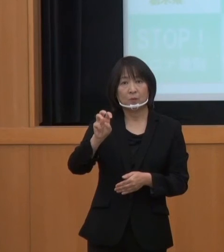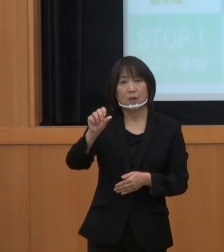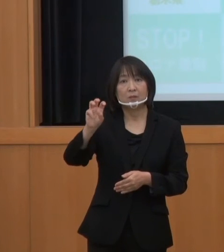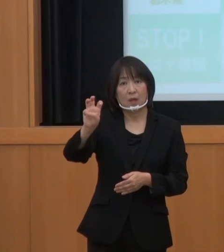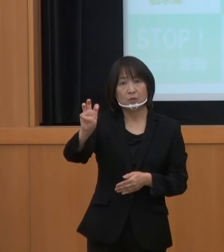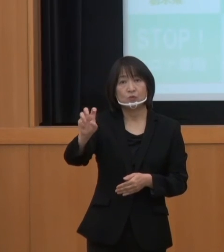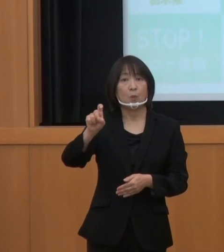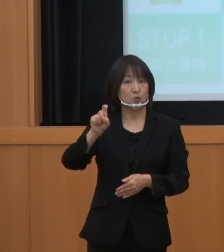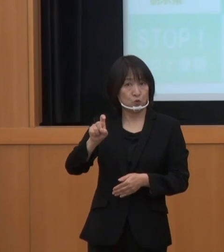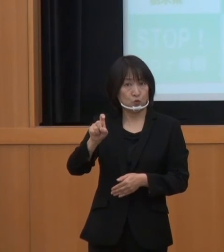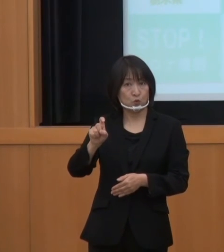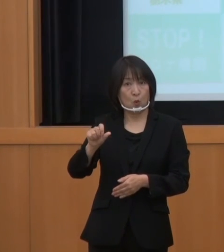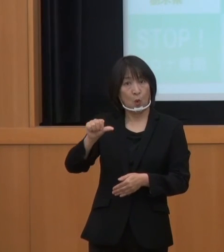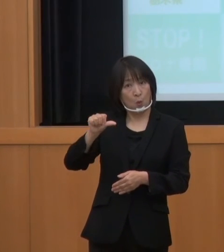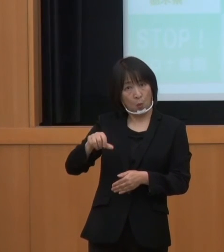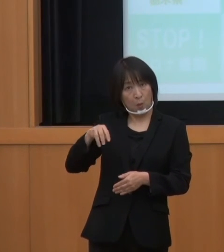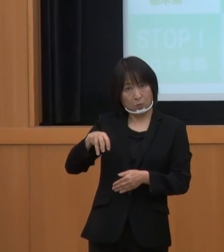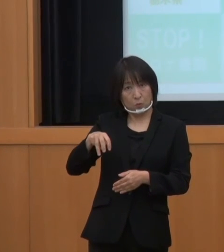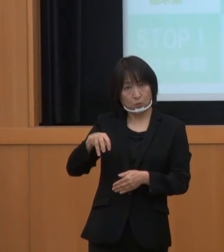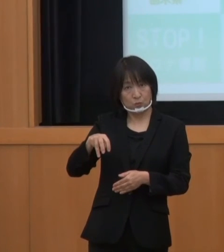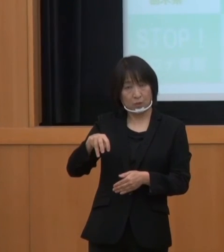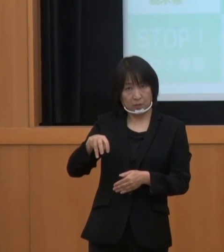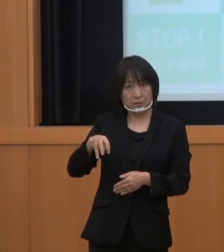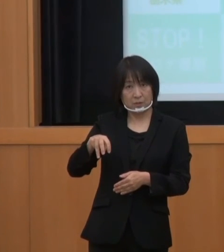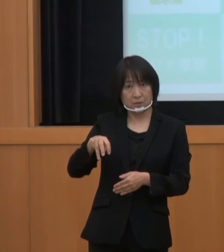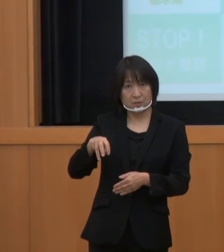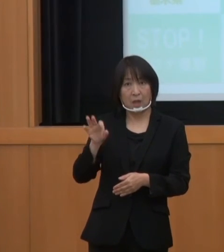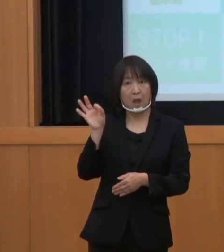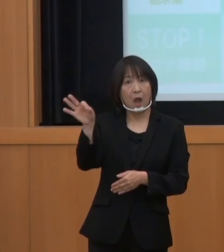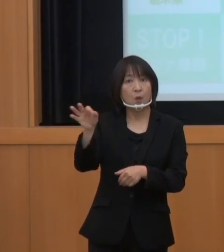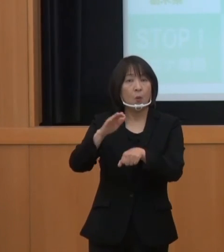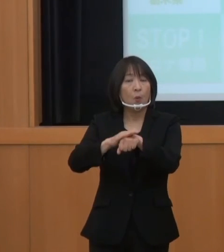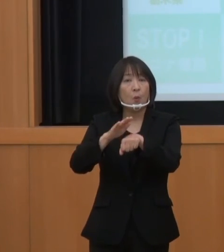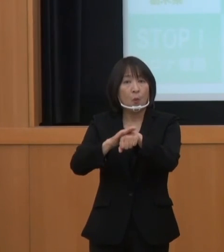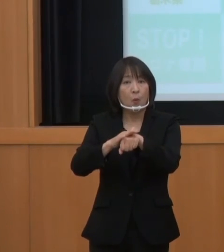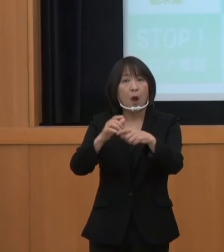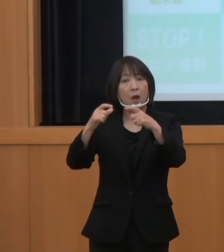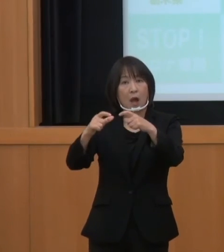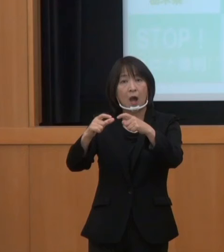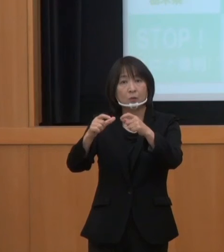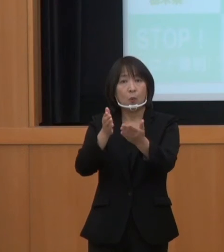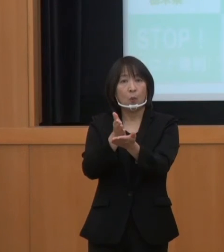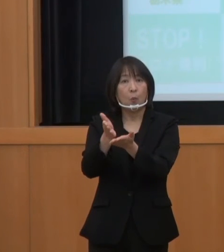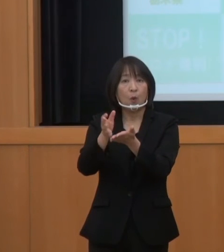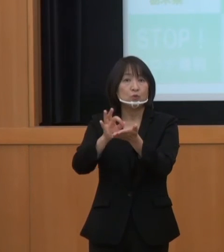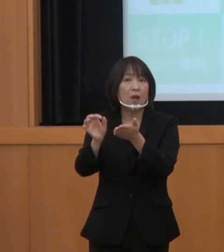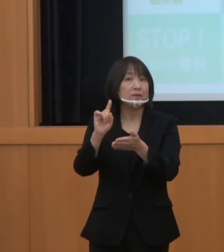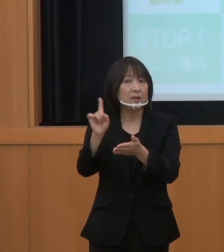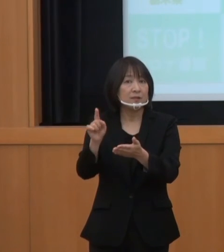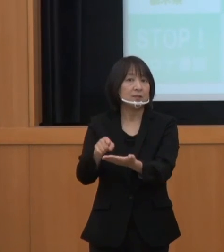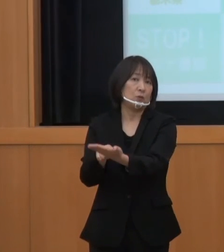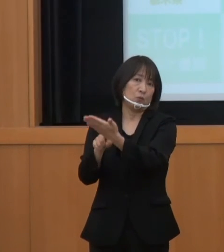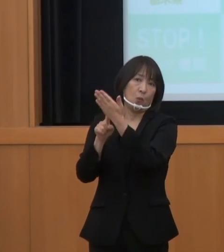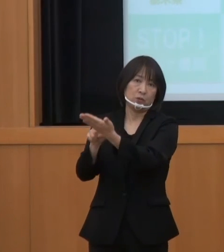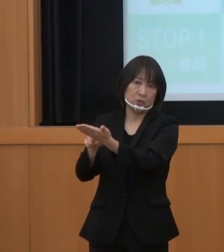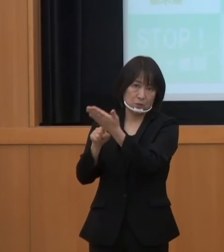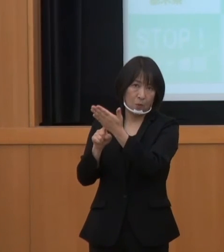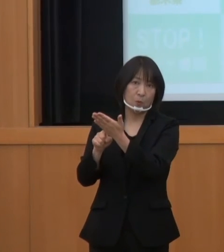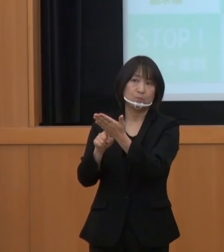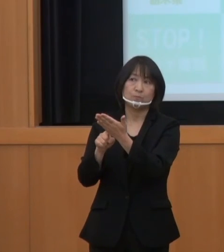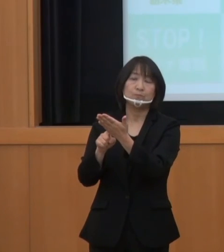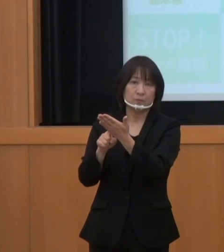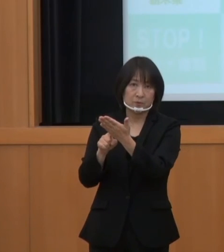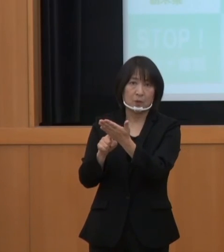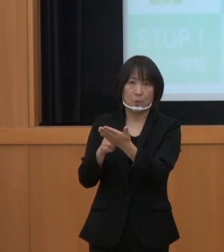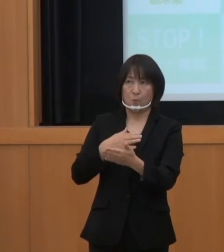先に、生産はこのカードでできますよという表示をちゃんとして、事前に